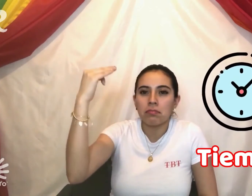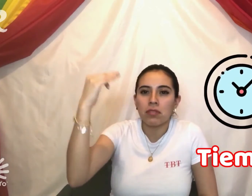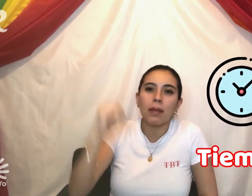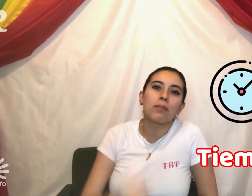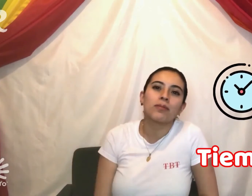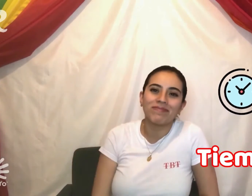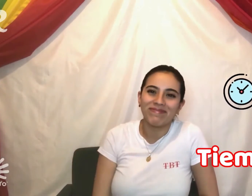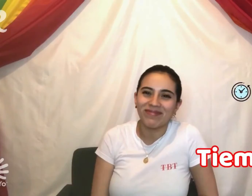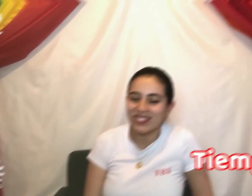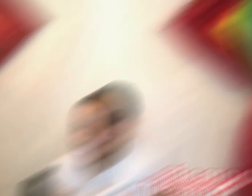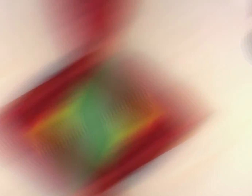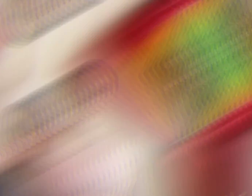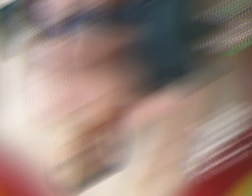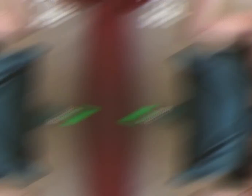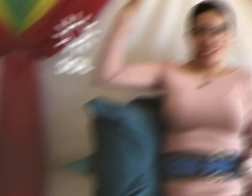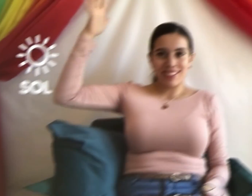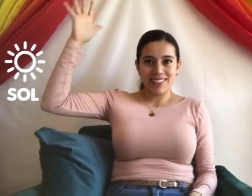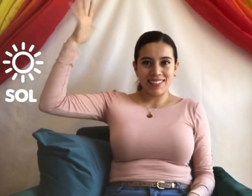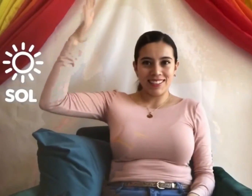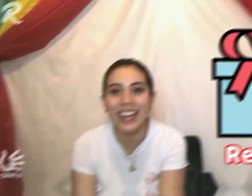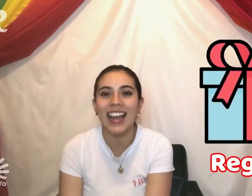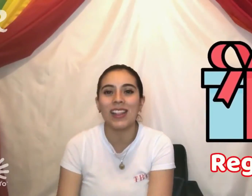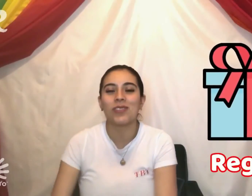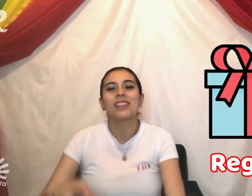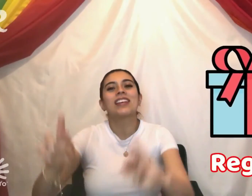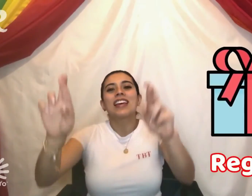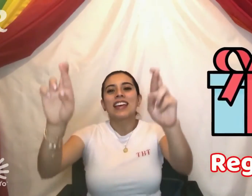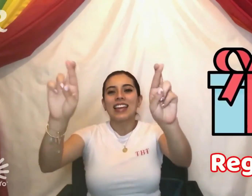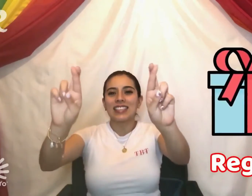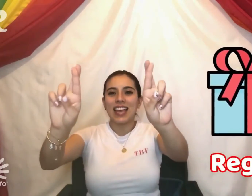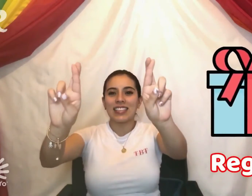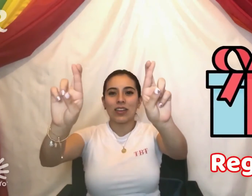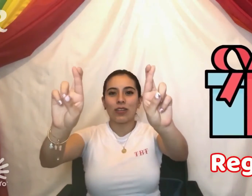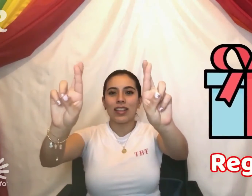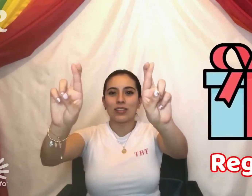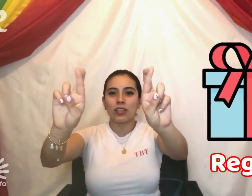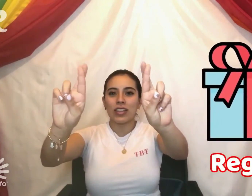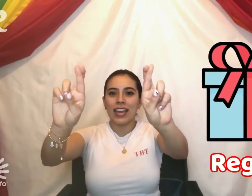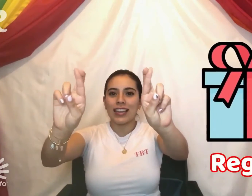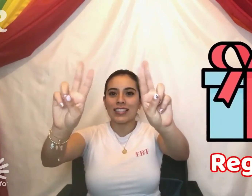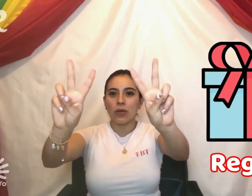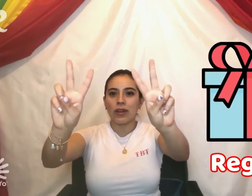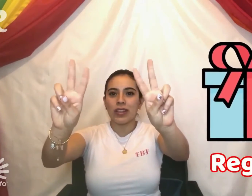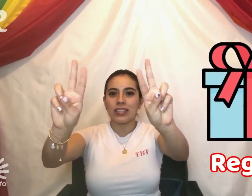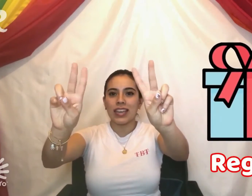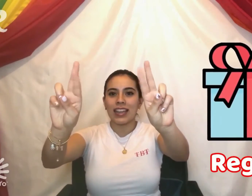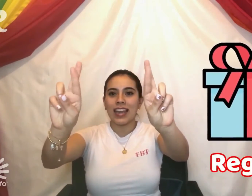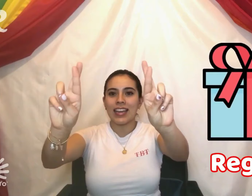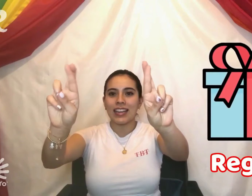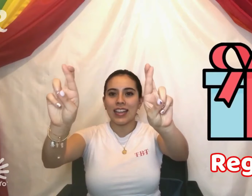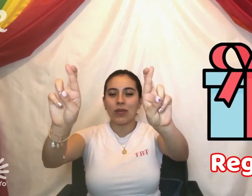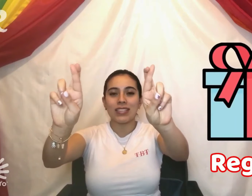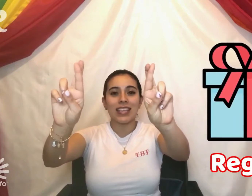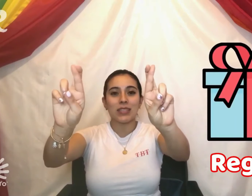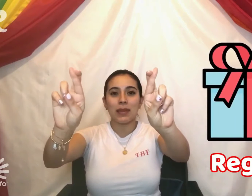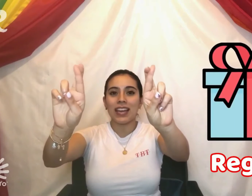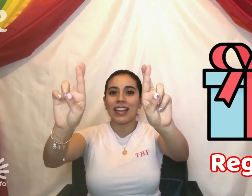tiempo. Sol. Regalo, que se hace con las dos R's. Acuérdense que la R en lengua de señas mexicana